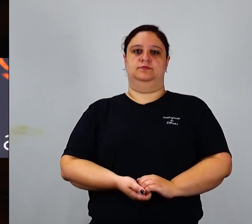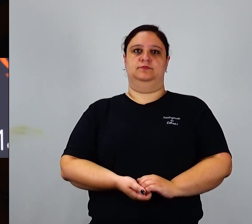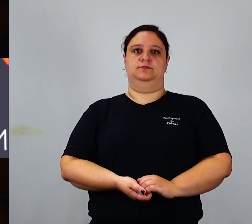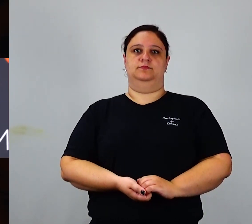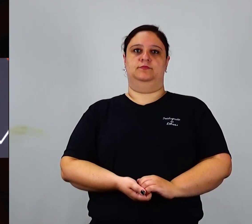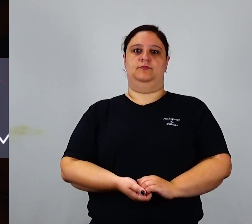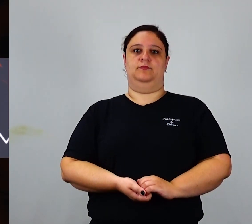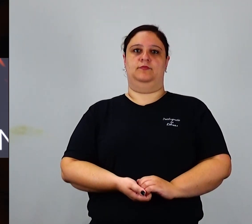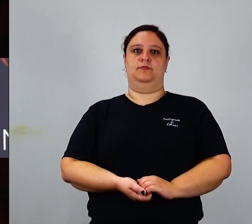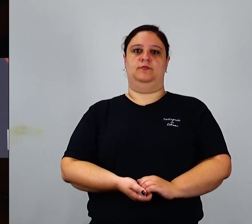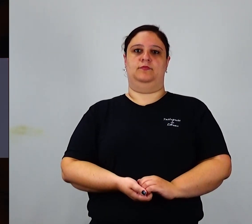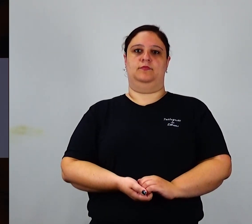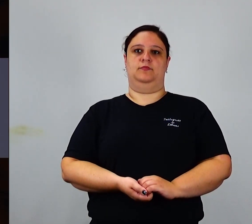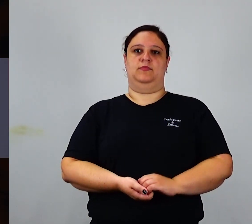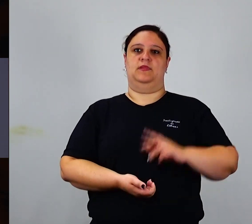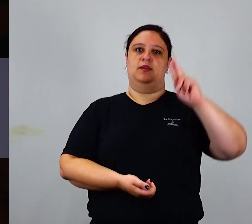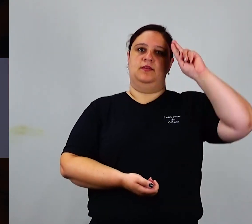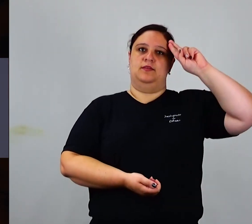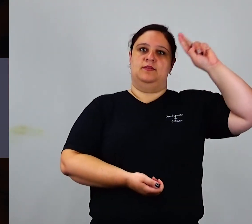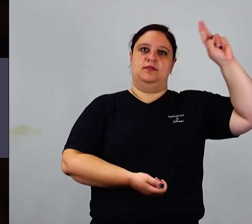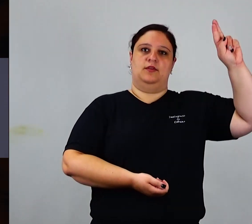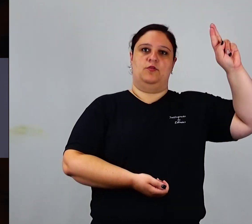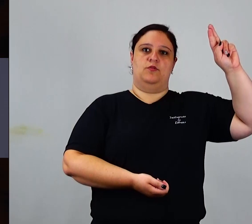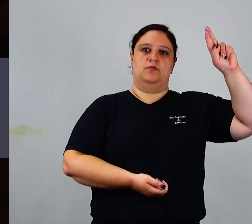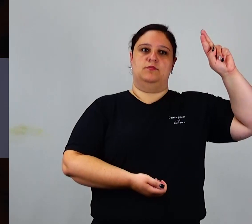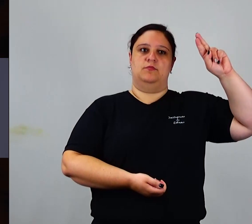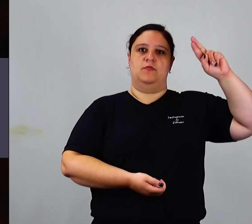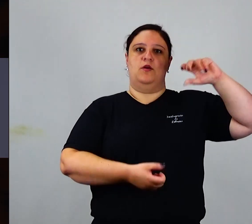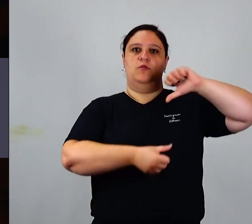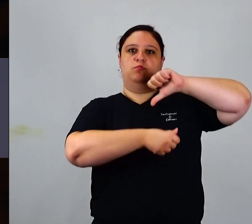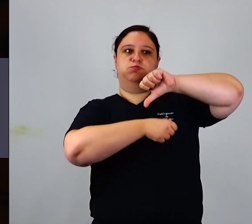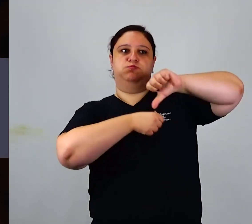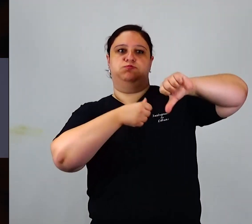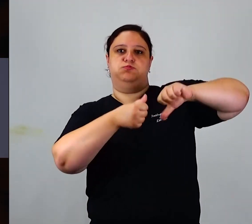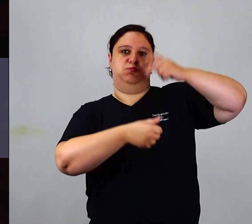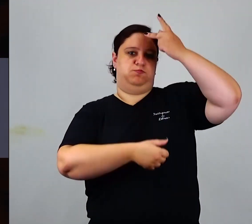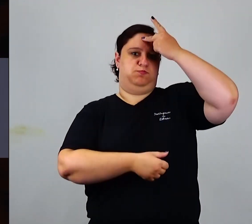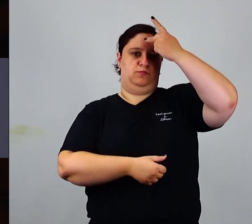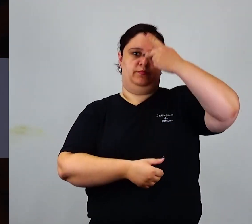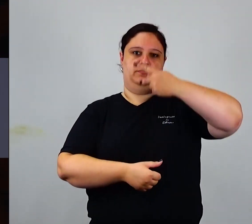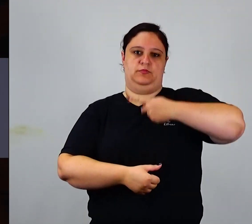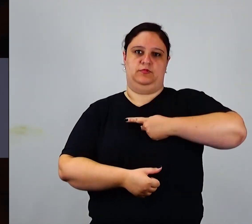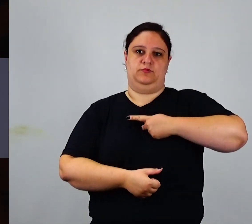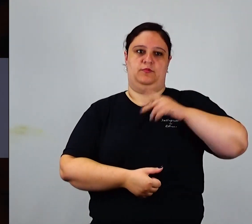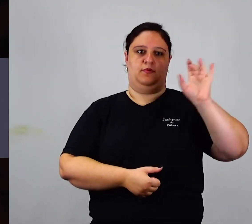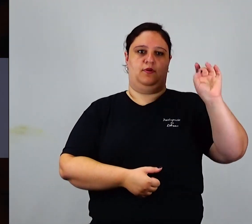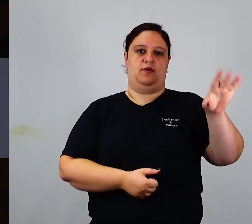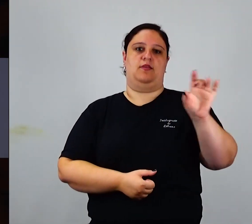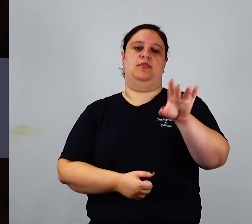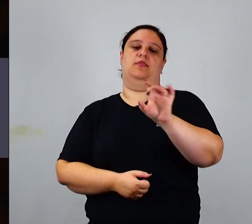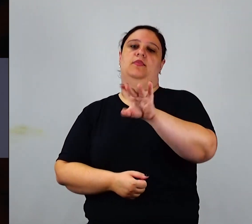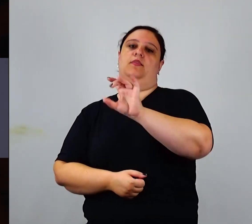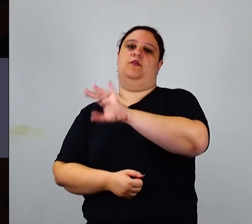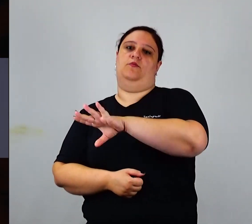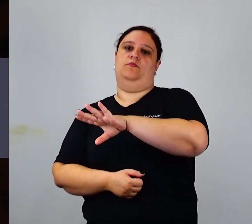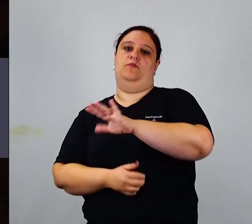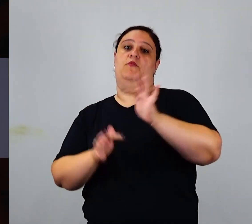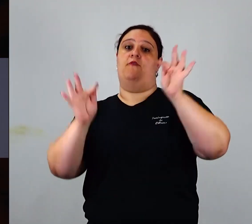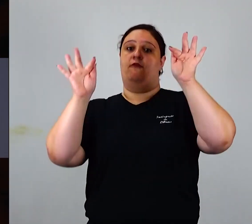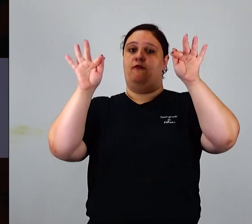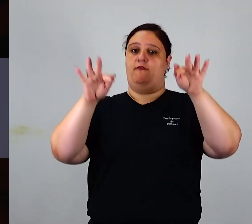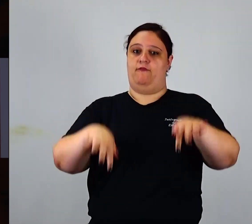A obra que o Senhor está fazendo é uma obra pessoal em você, para que no